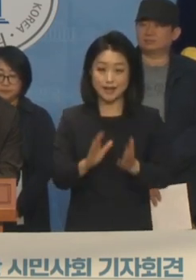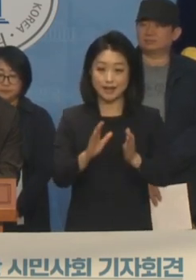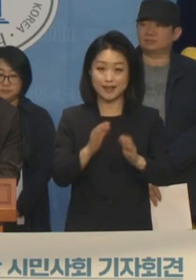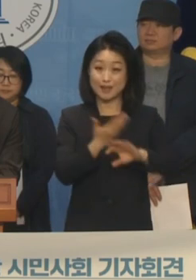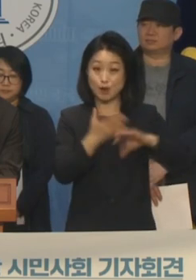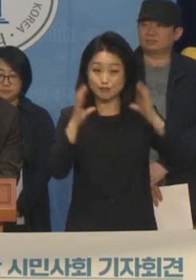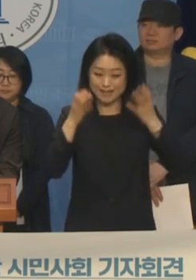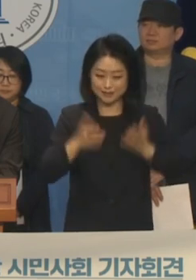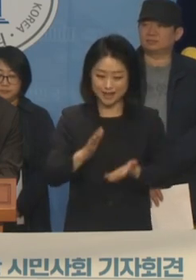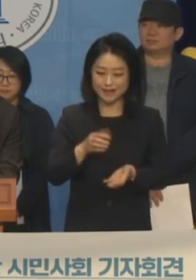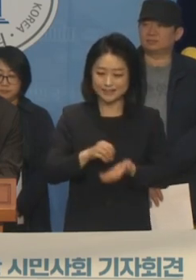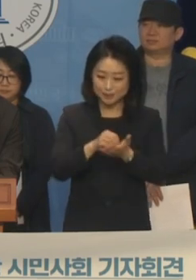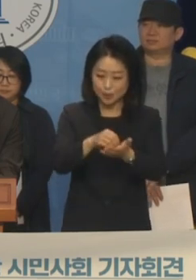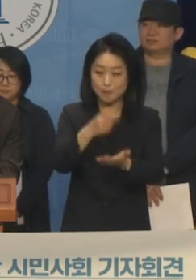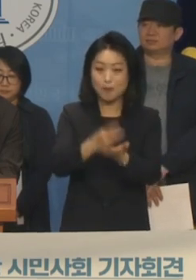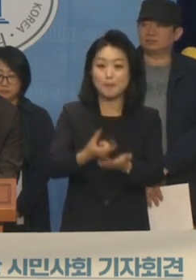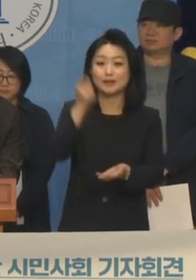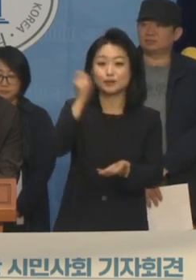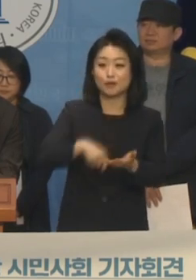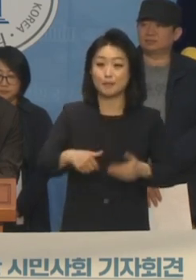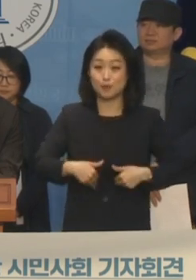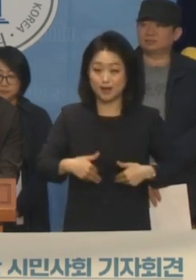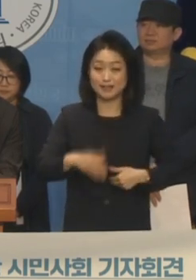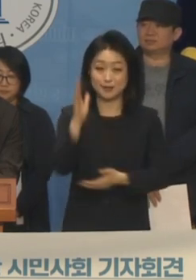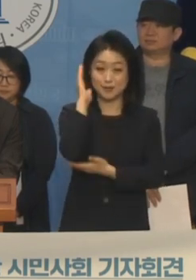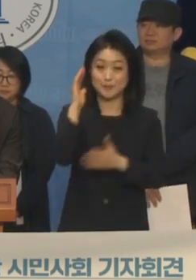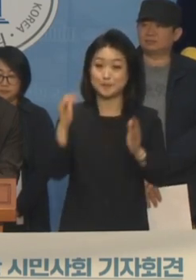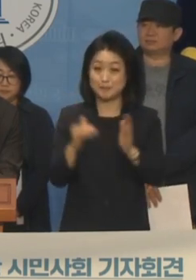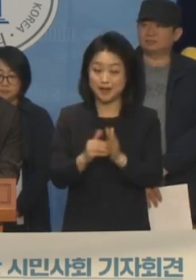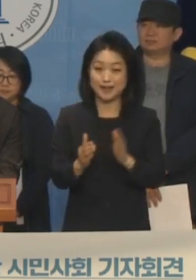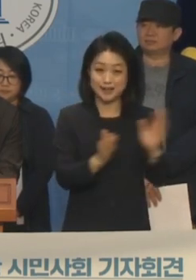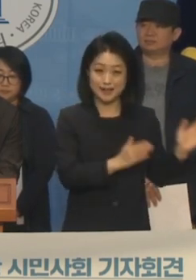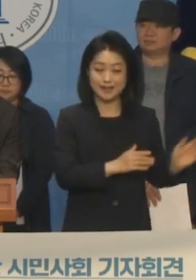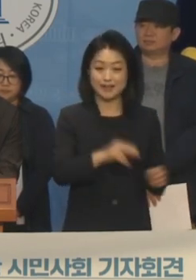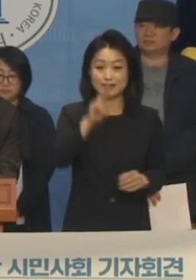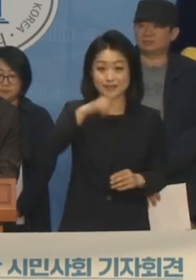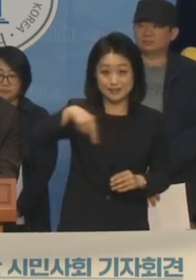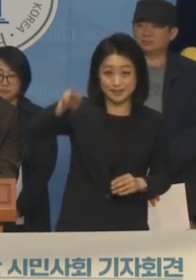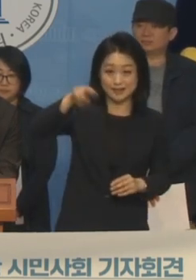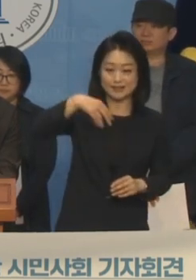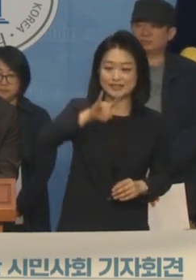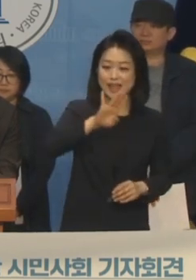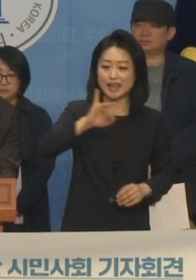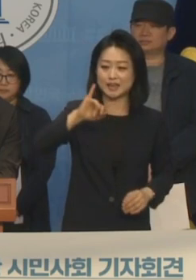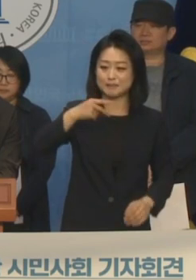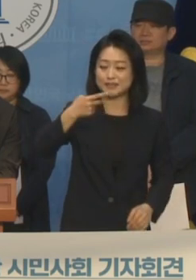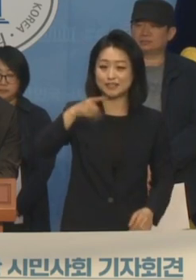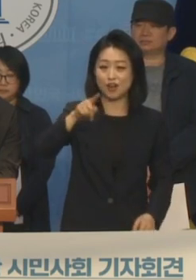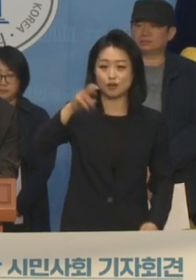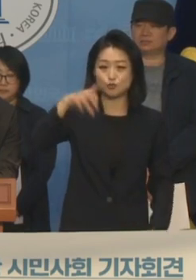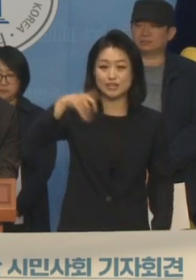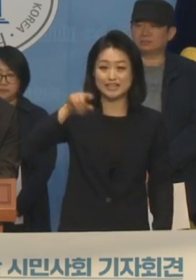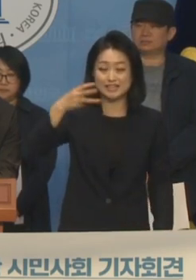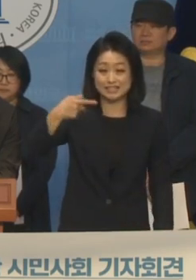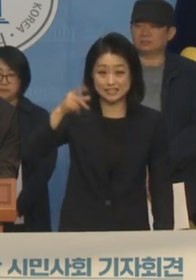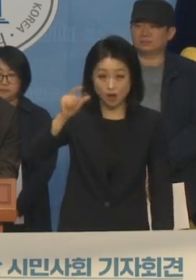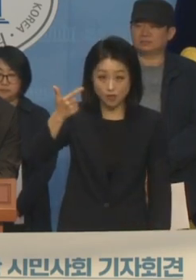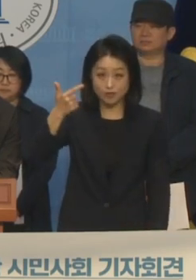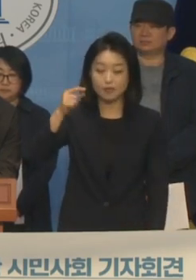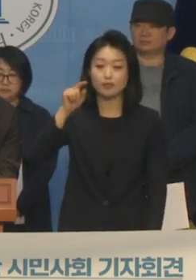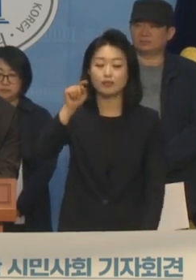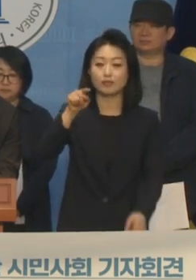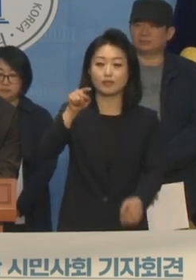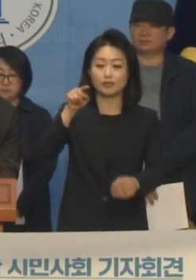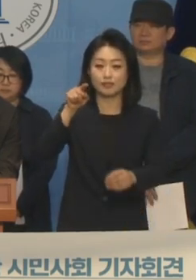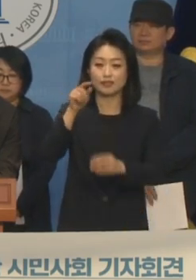통과되어야 할 것을 강조하셨습니다. 다음으로는 세이브 더 칠드런 강비정 팀장님께서 외국인 아동 출생등록 및 보편적